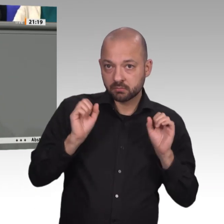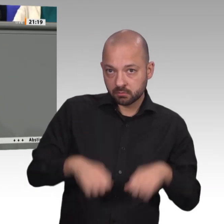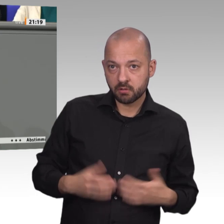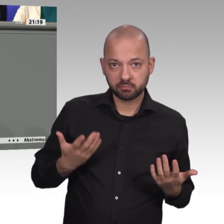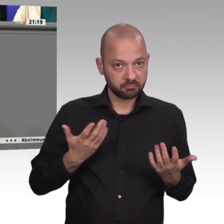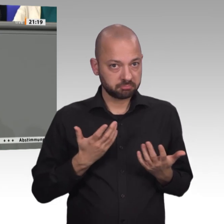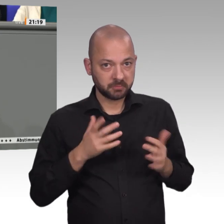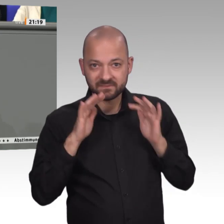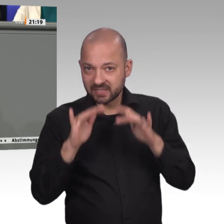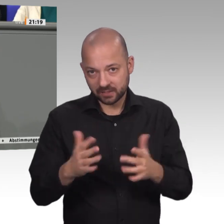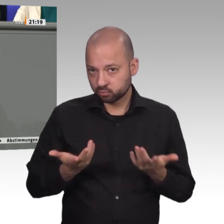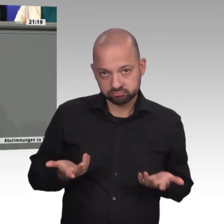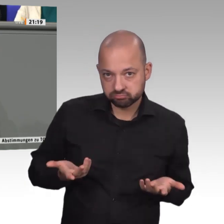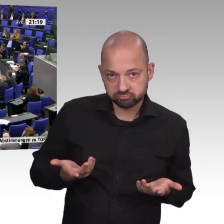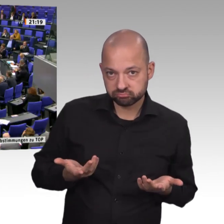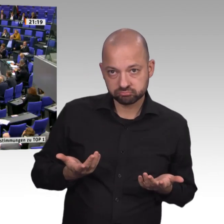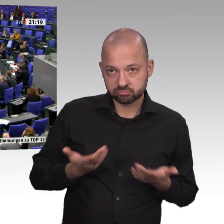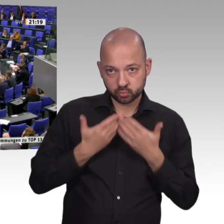Ja?